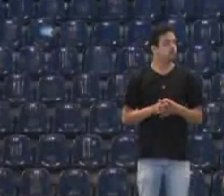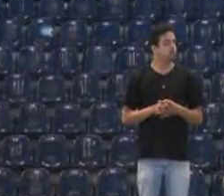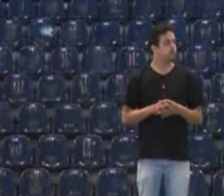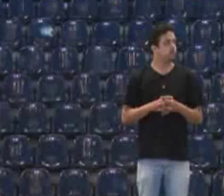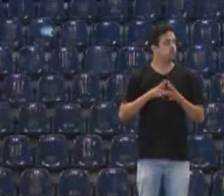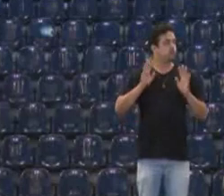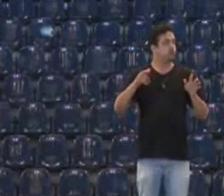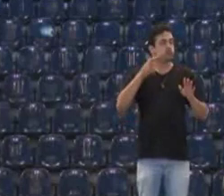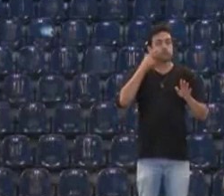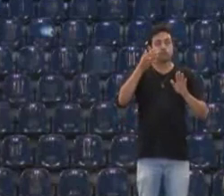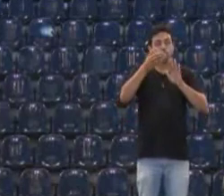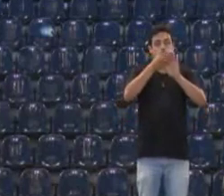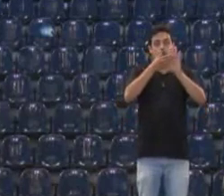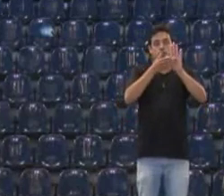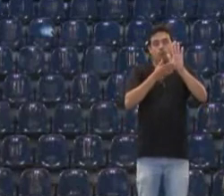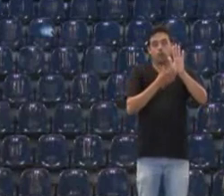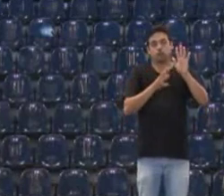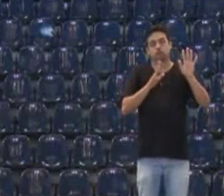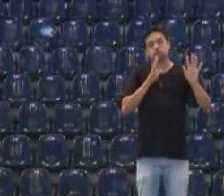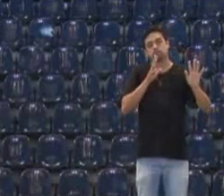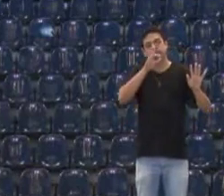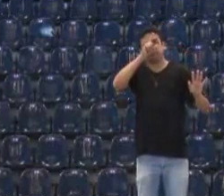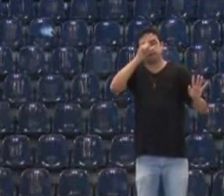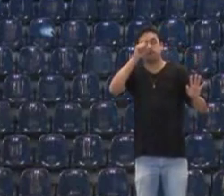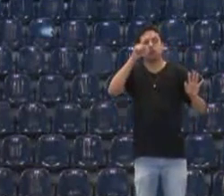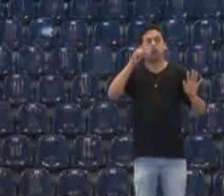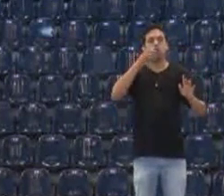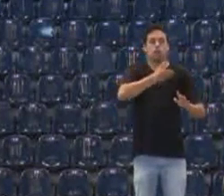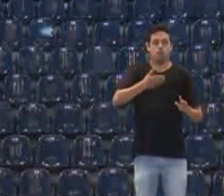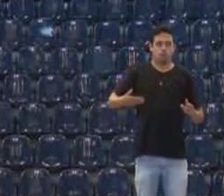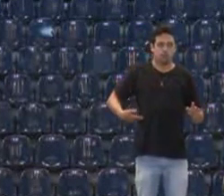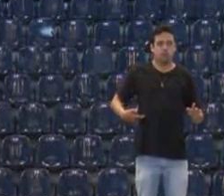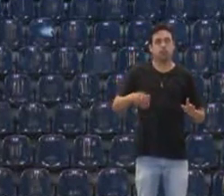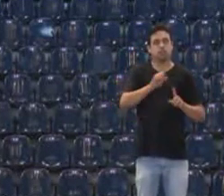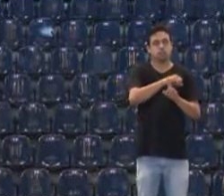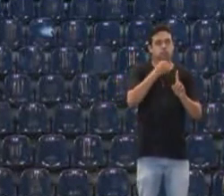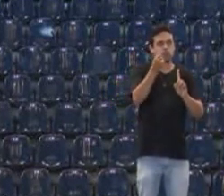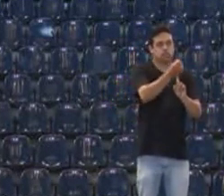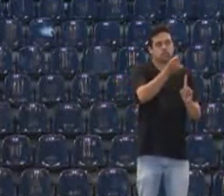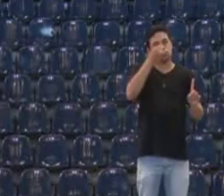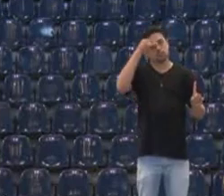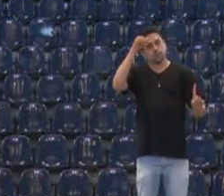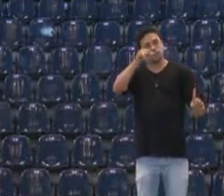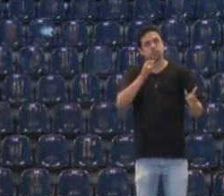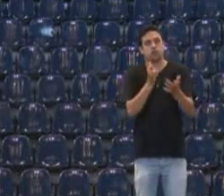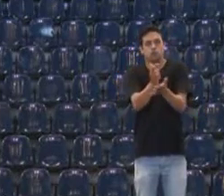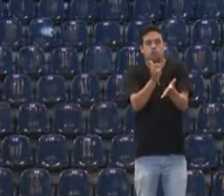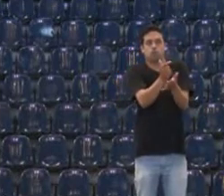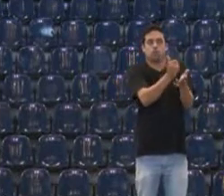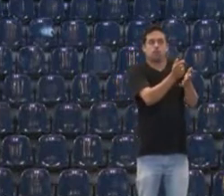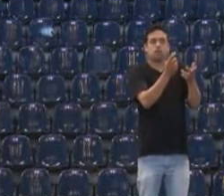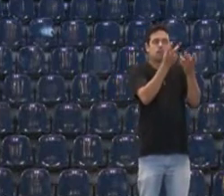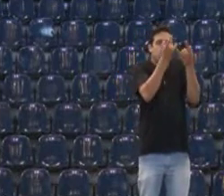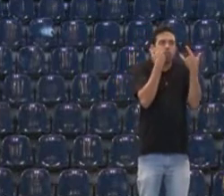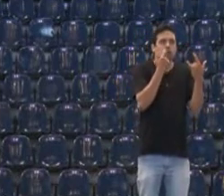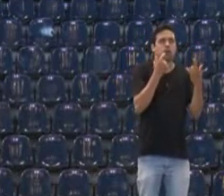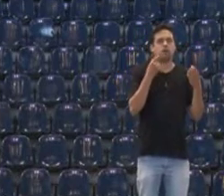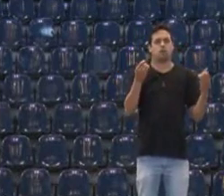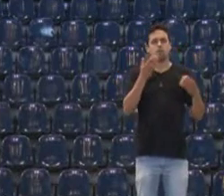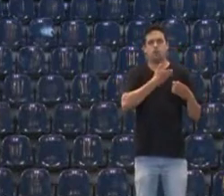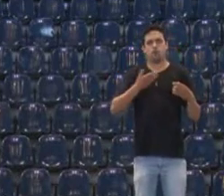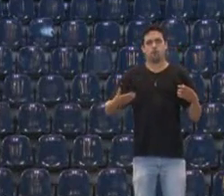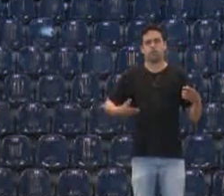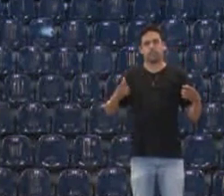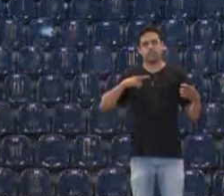Eu vi uma proposta de intervenção em que o aluno dizia o seguinte: o governo deve combater a sociedade de consumo. Pessoal, o governo tem